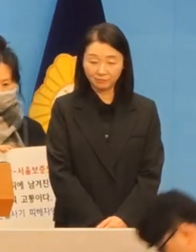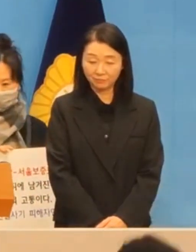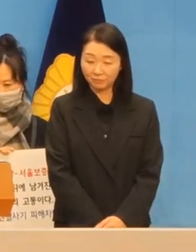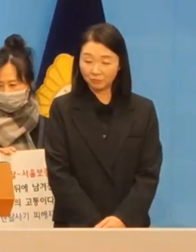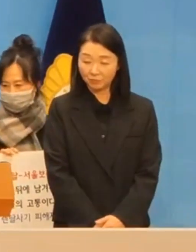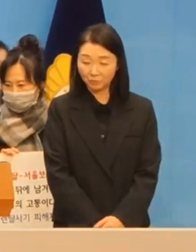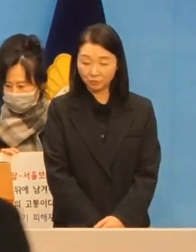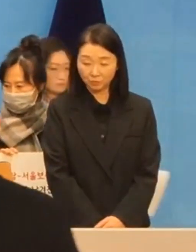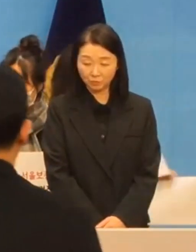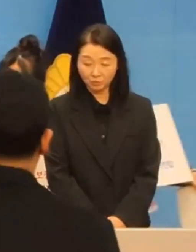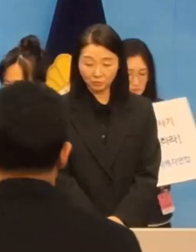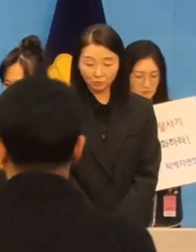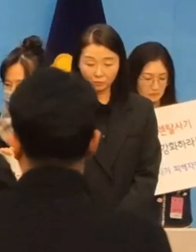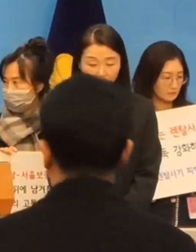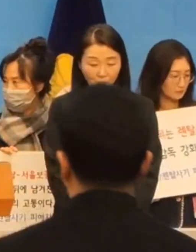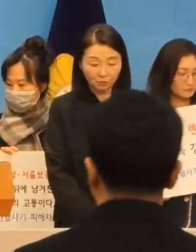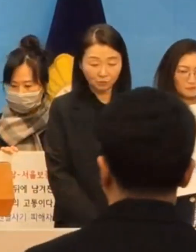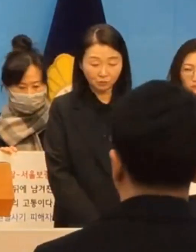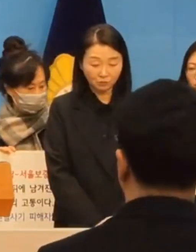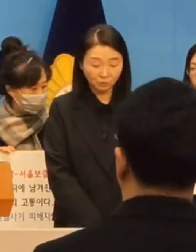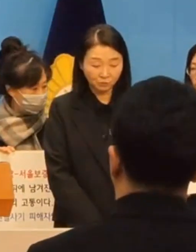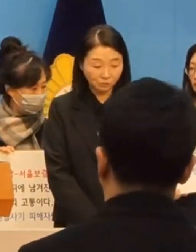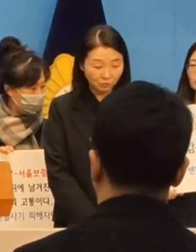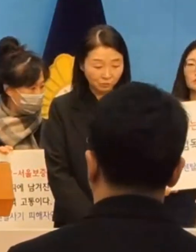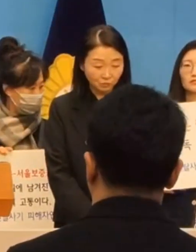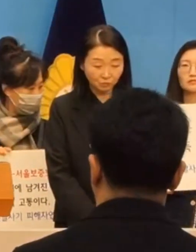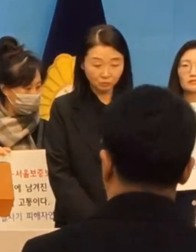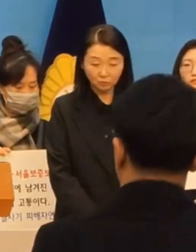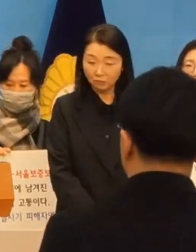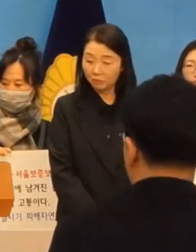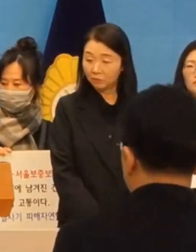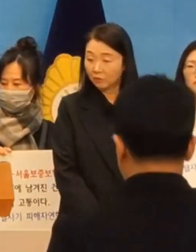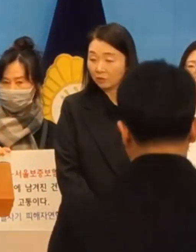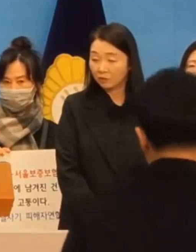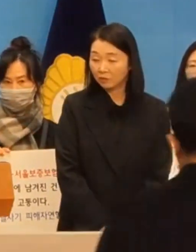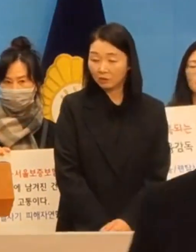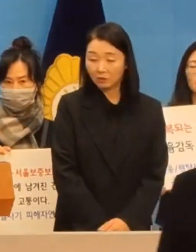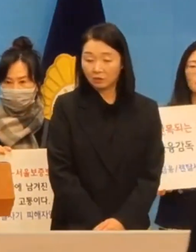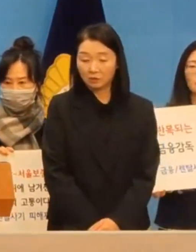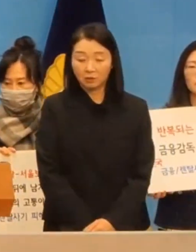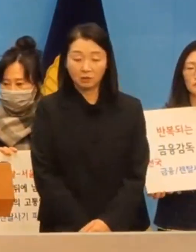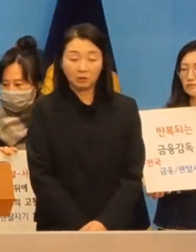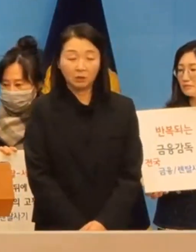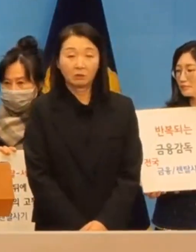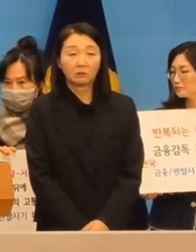많으니까. 발언하실 분들 가까이 있으면 좋을 것 같습니다.